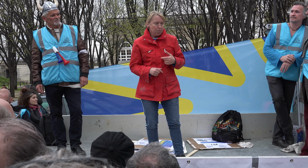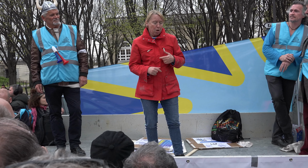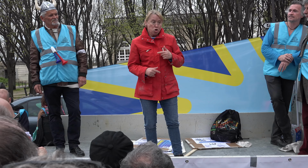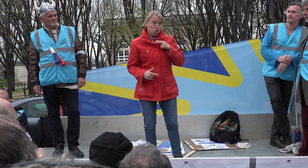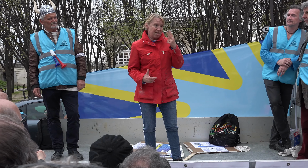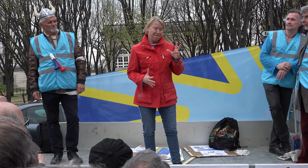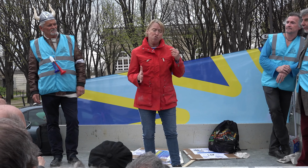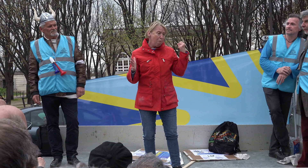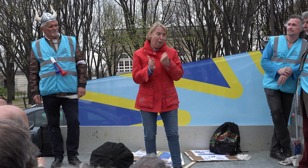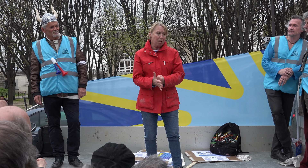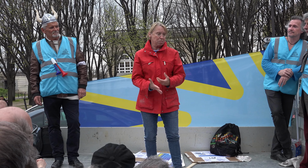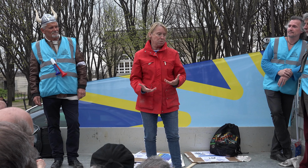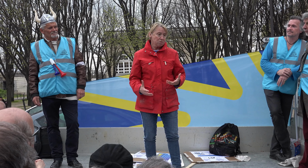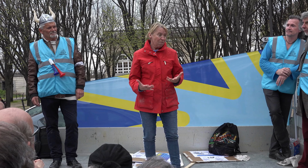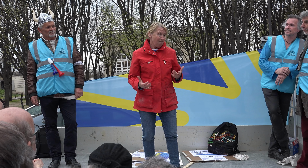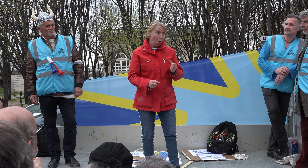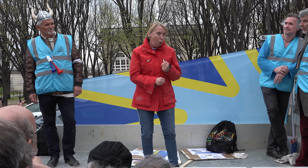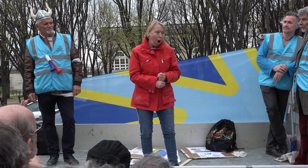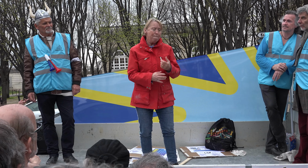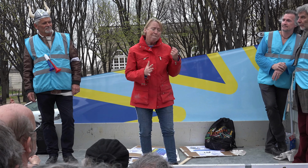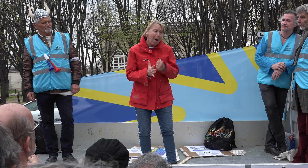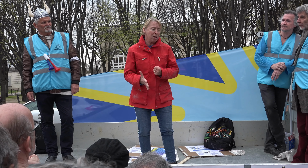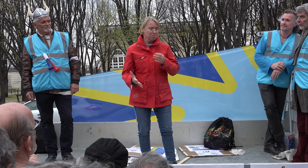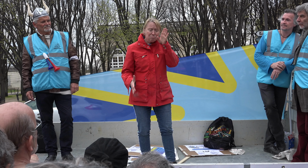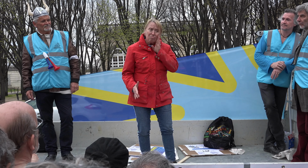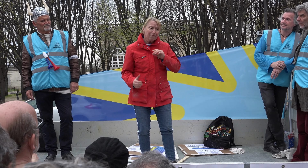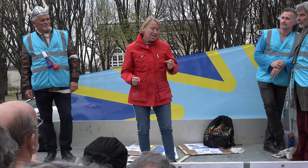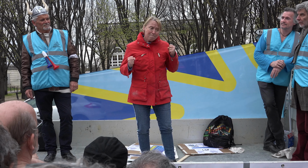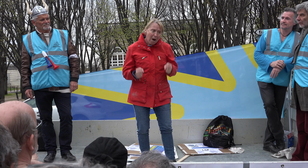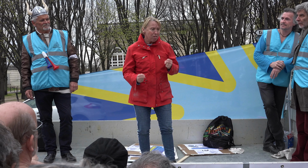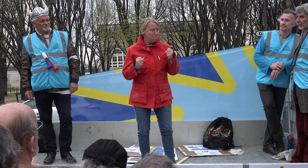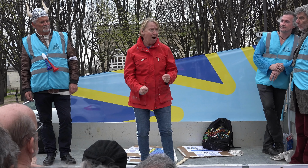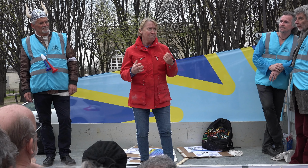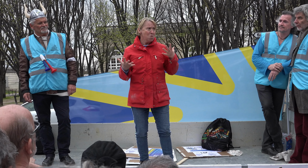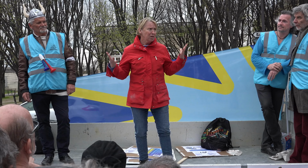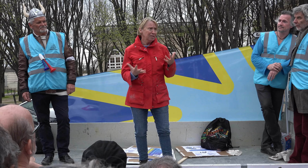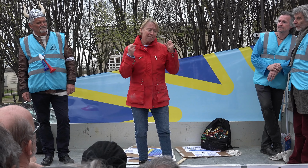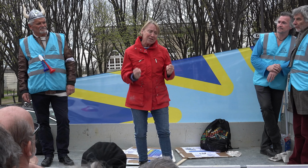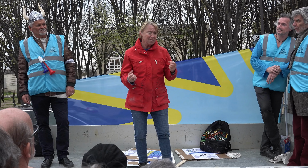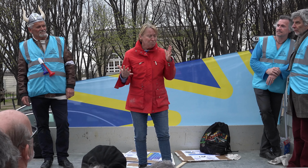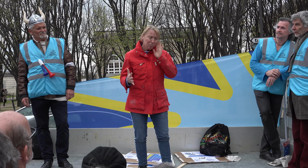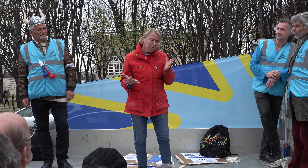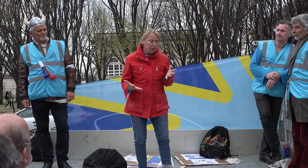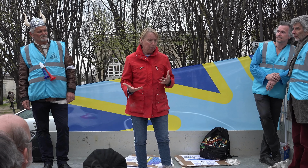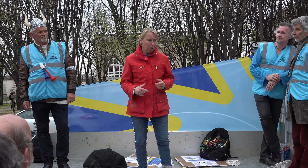Et ça nous rend très tristes avec ma fille. Et la seule solution que nous avons trouvée, c'était de nous battre